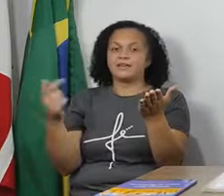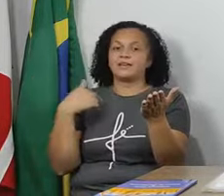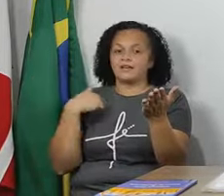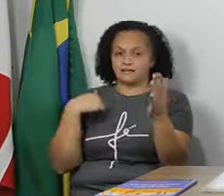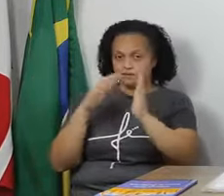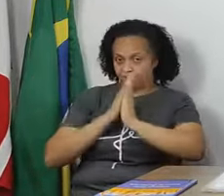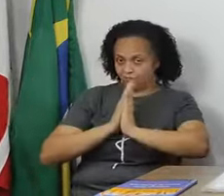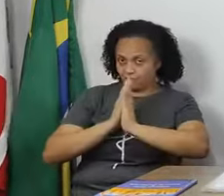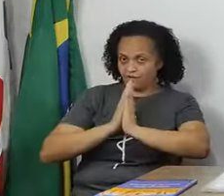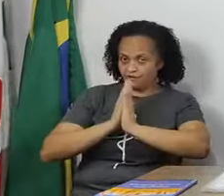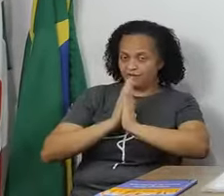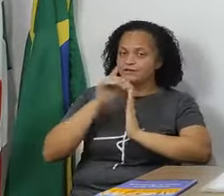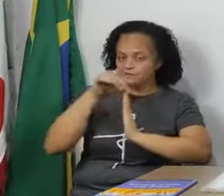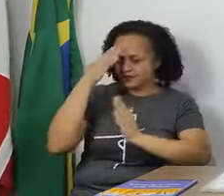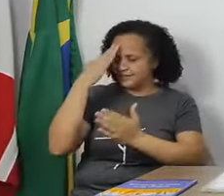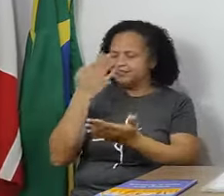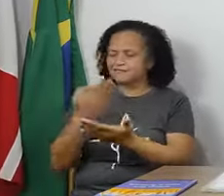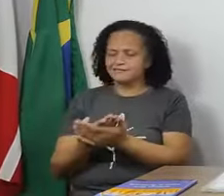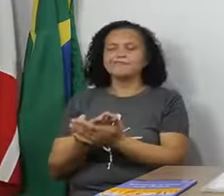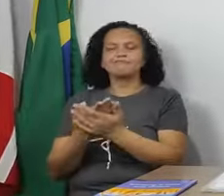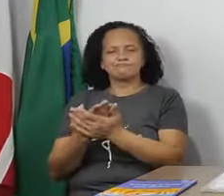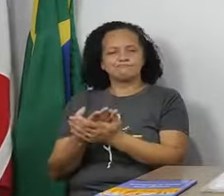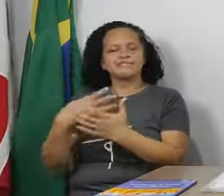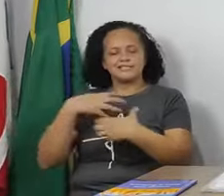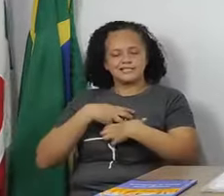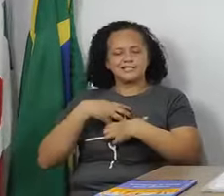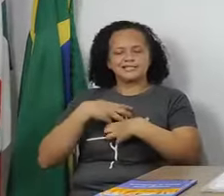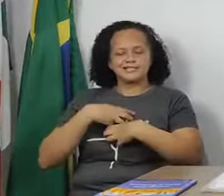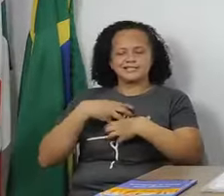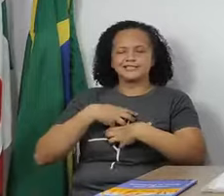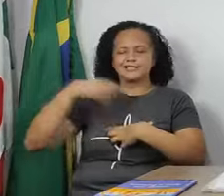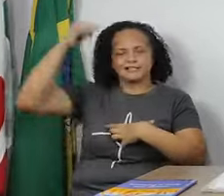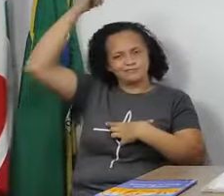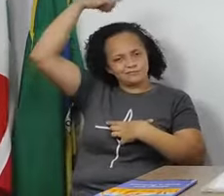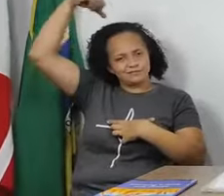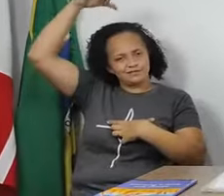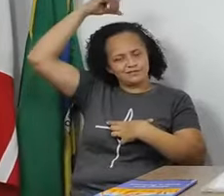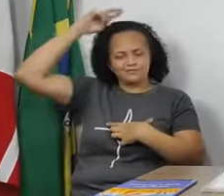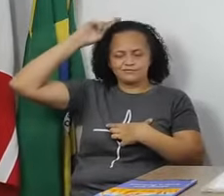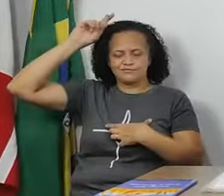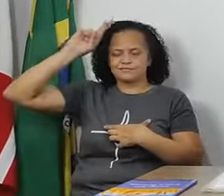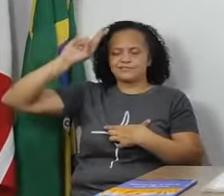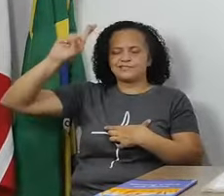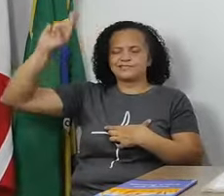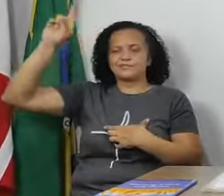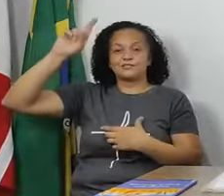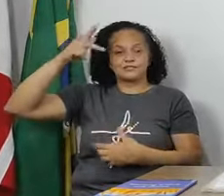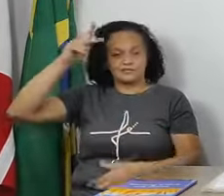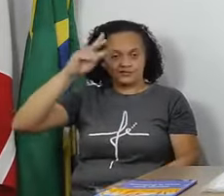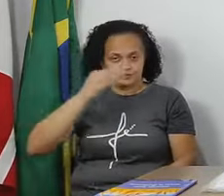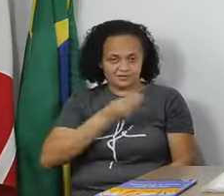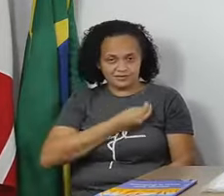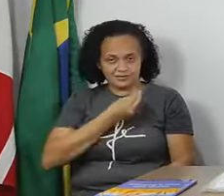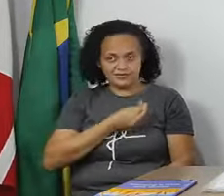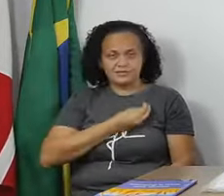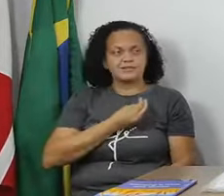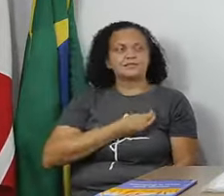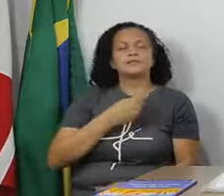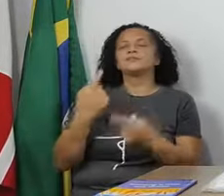bom? Receba aí uma unção de Deus sobre a tua vida. Porque Deus é